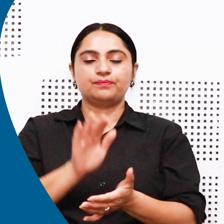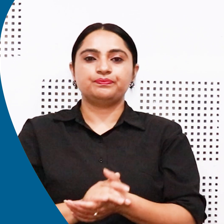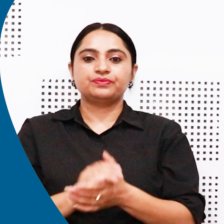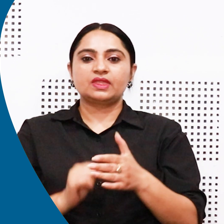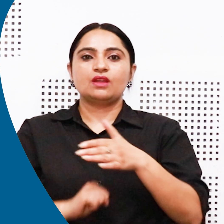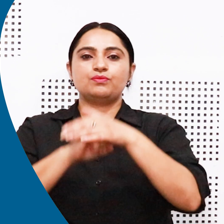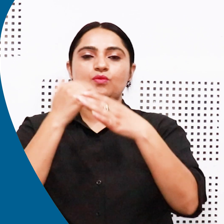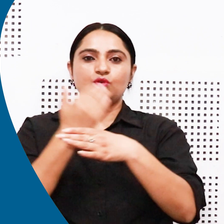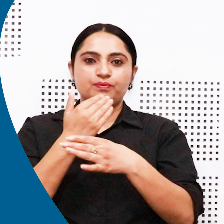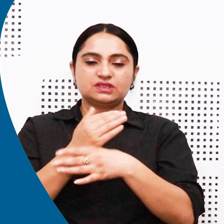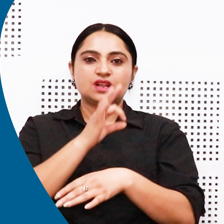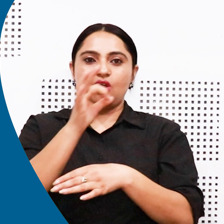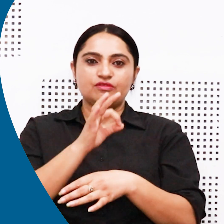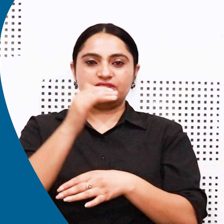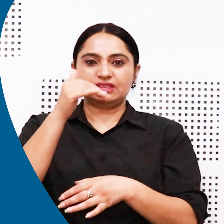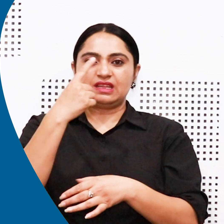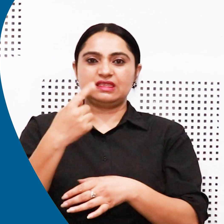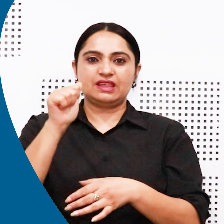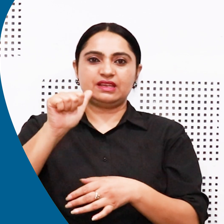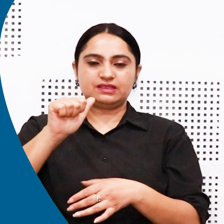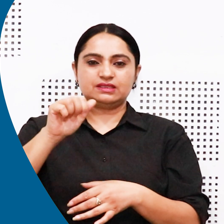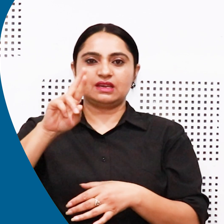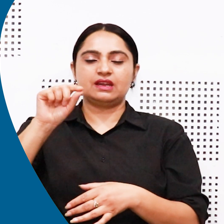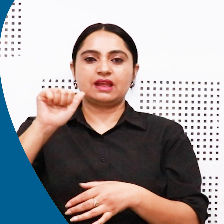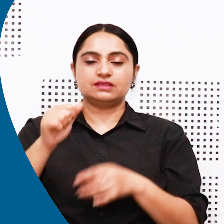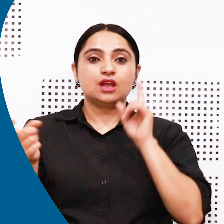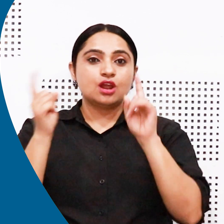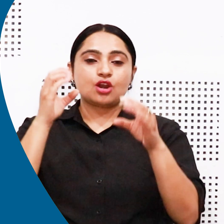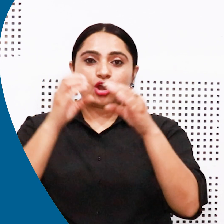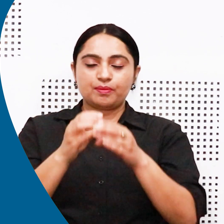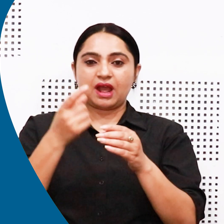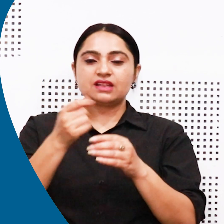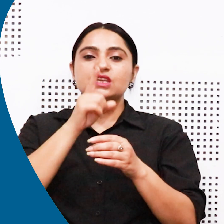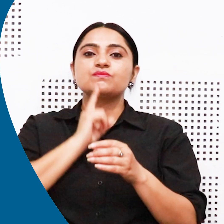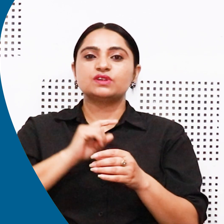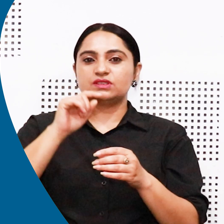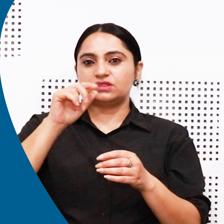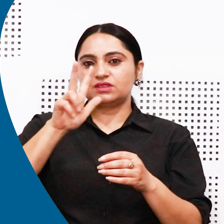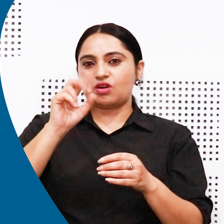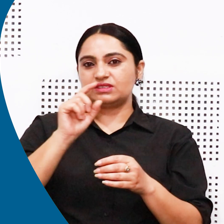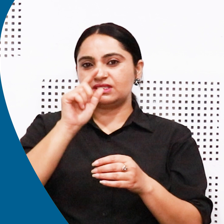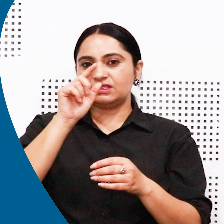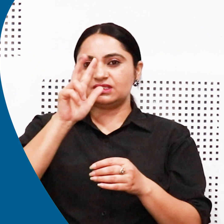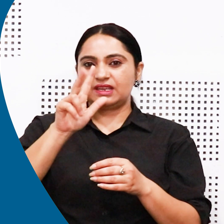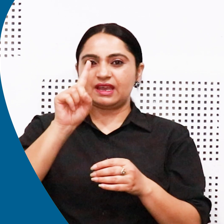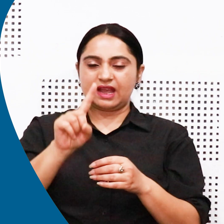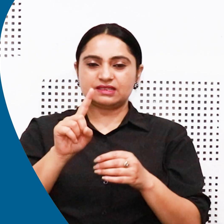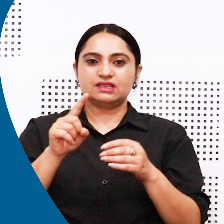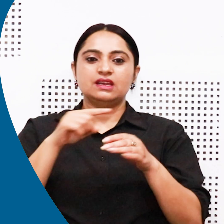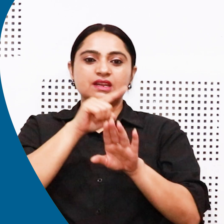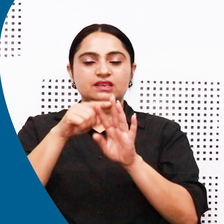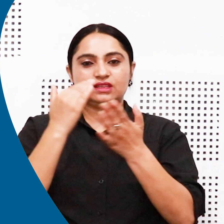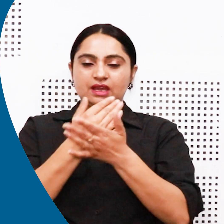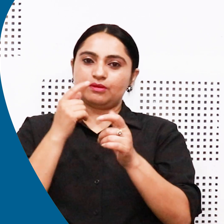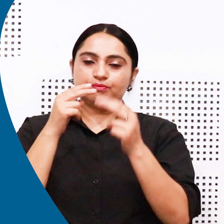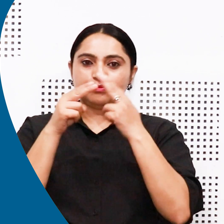प्रमुख प्रशासकीय अधिकृत तेजराज शर्मा नगरपालिकाको आर्थिक वर्ष 80-81 को नीति कार्यक्रम बजेट चाहिँ लगभग आइसकेको